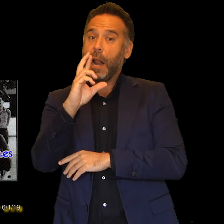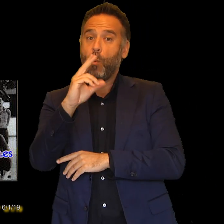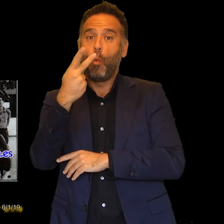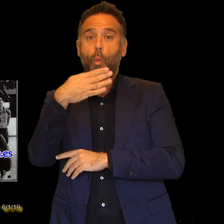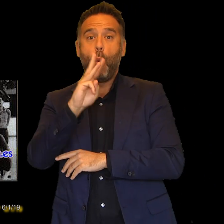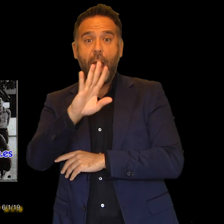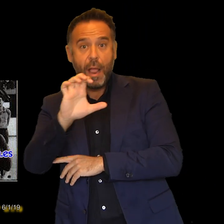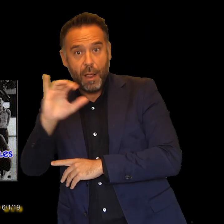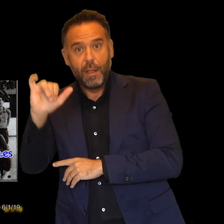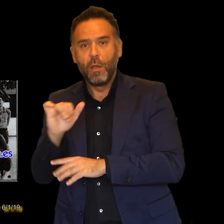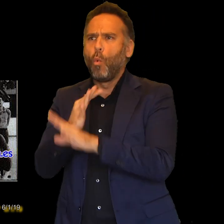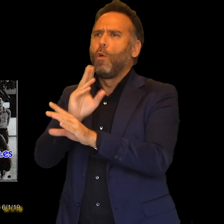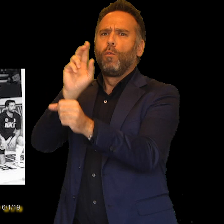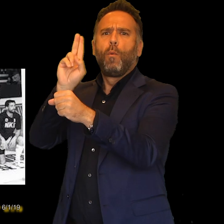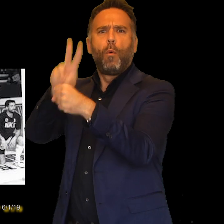anotadoras.